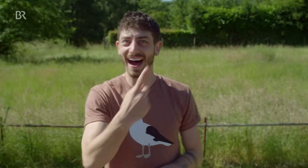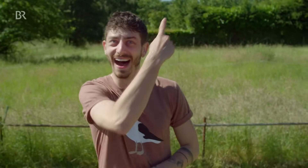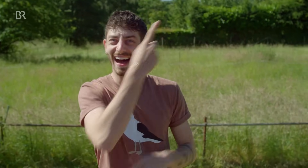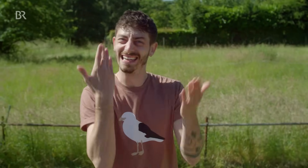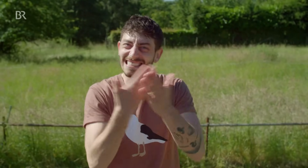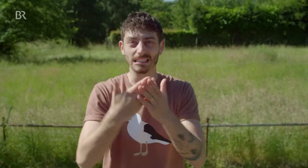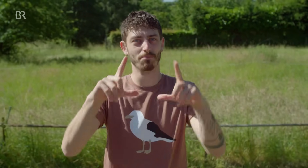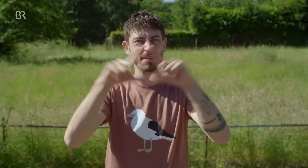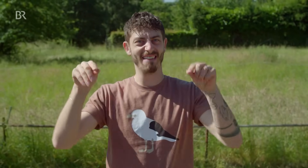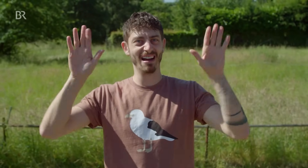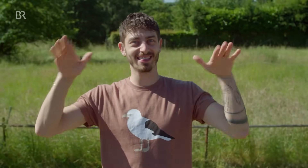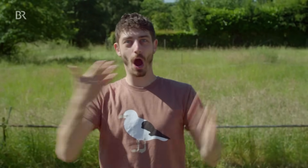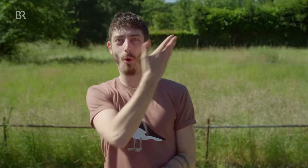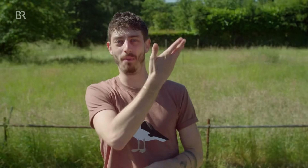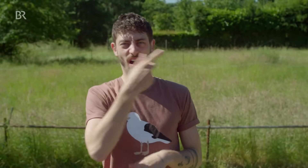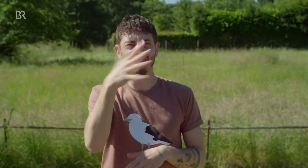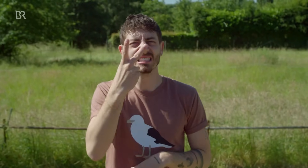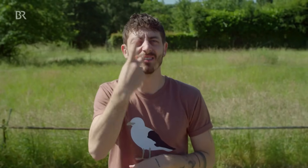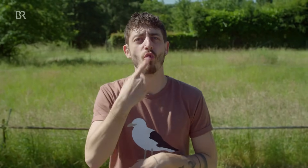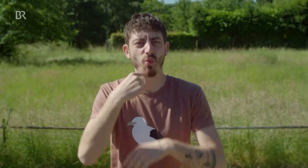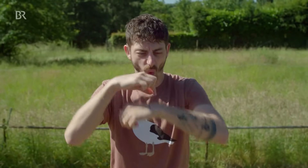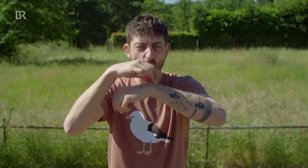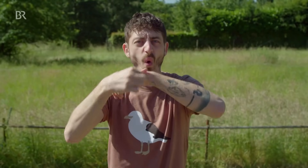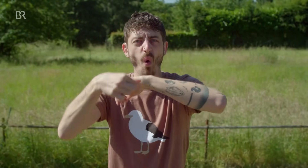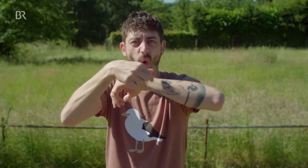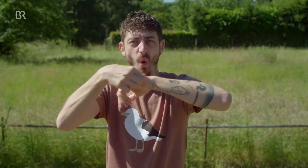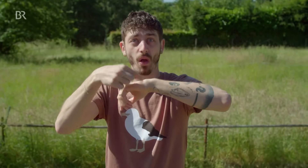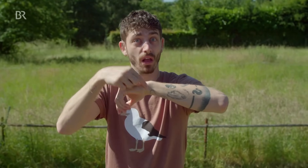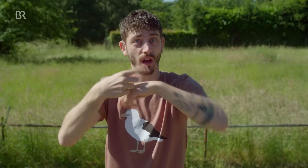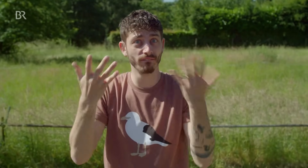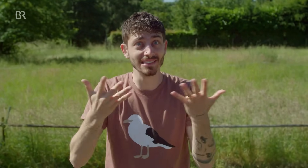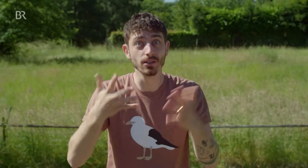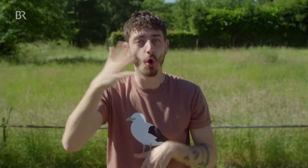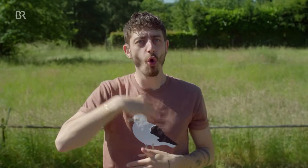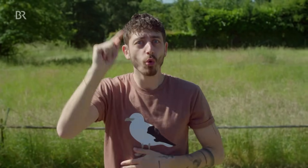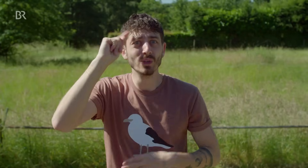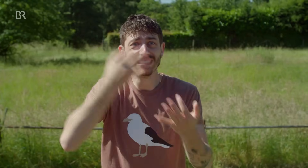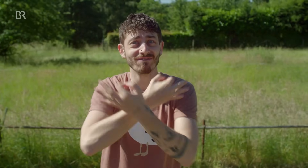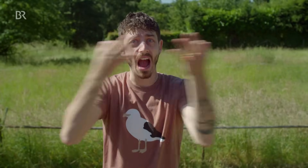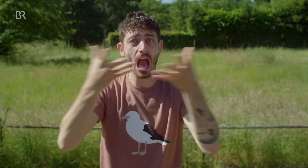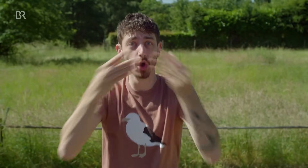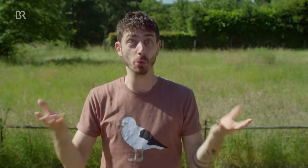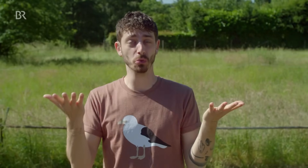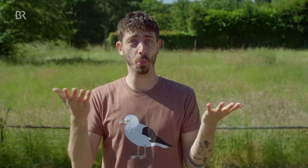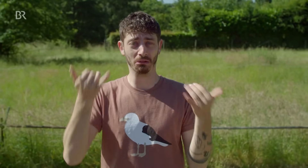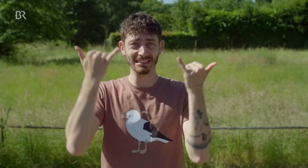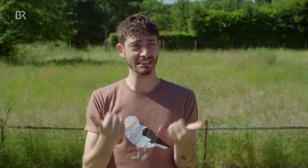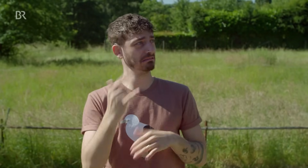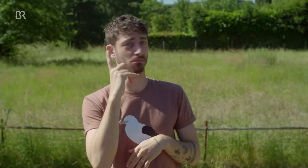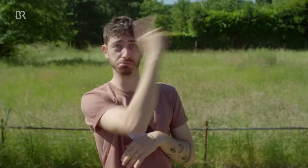Na, habt ihr gesehen? Das ist eine Brieftaube. An ihrem Beinchen habt ihr vielleicht diesen roten Behälter bemerkt. Da ist ein Zettel mit der